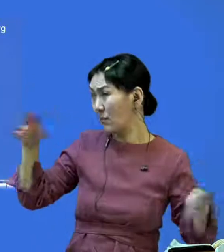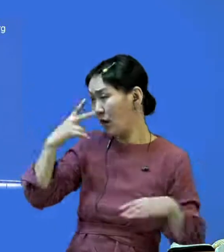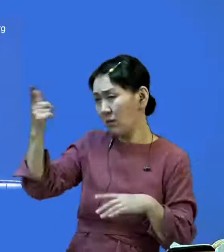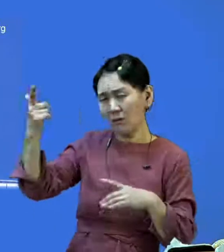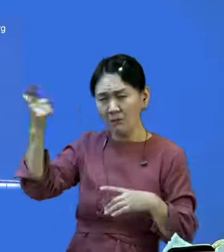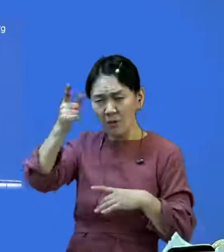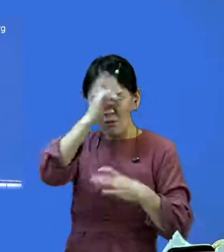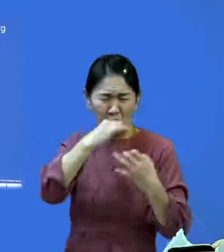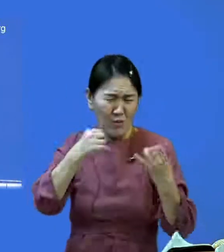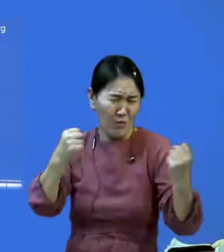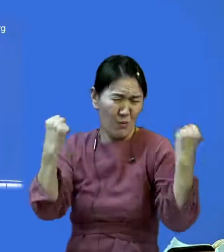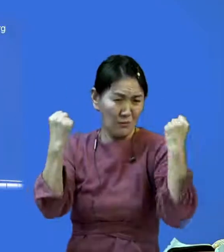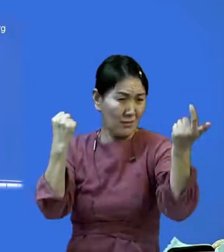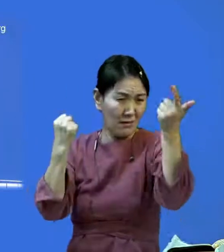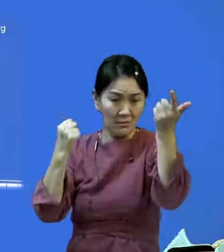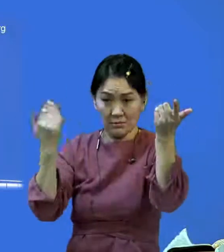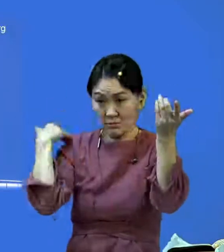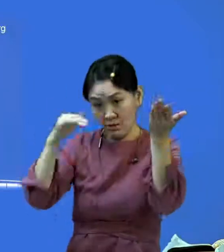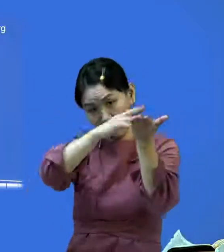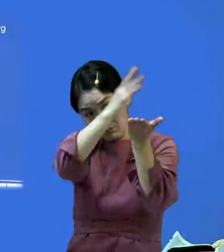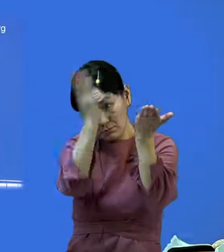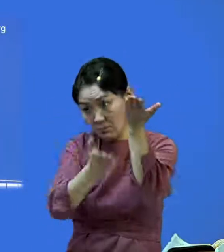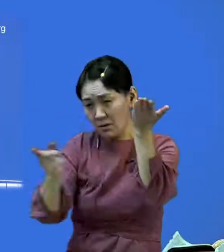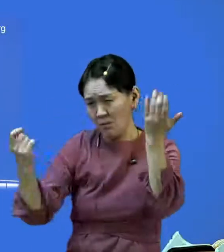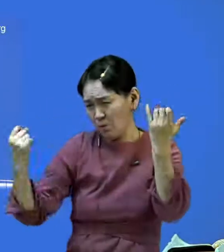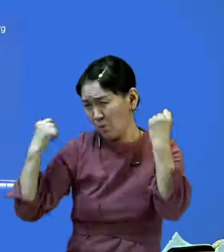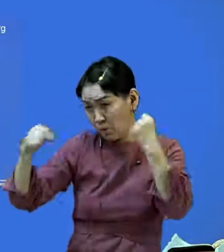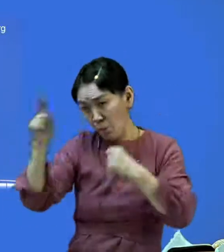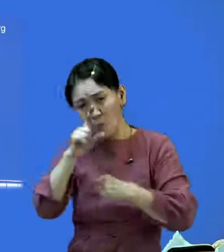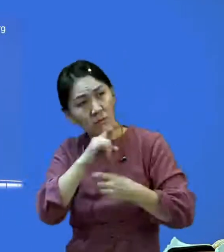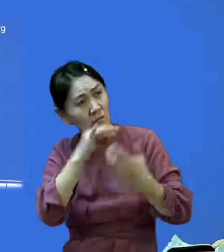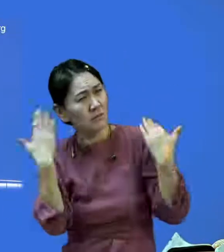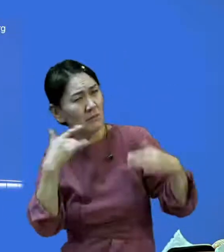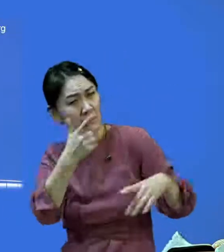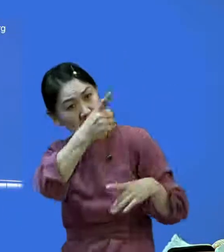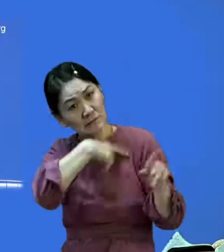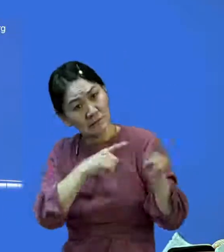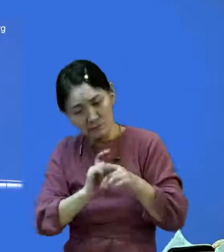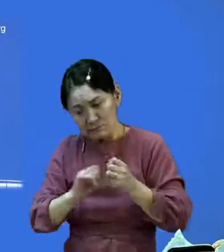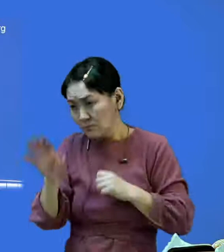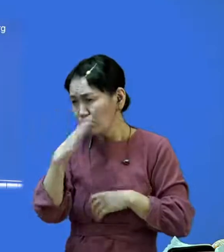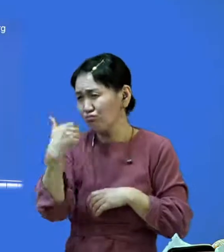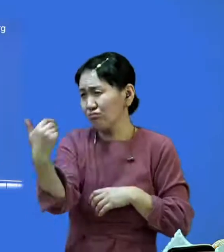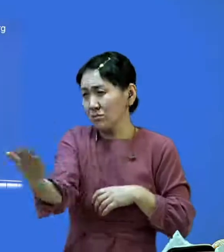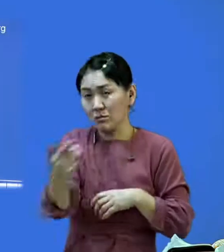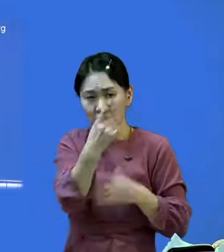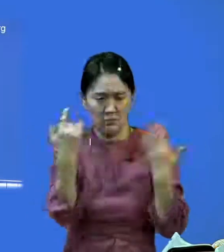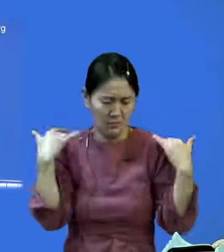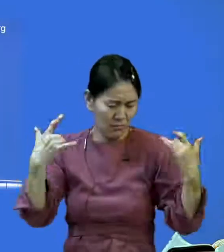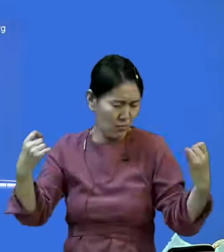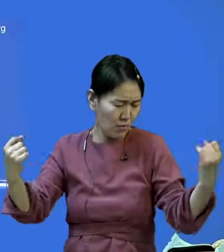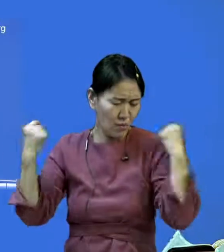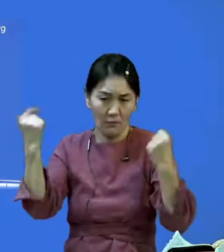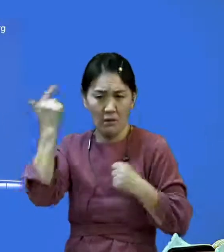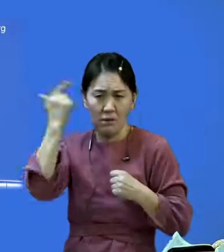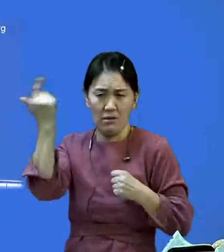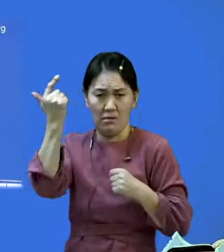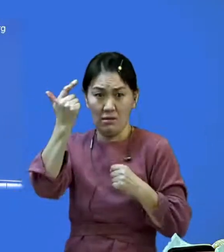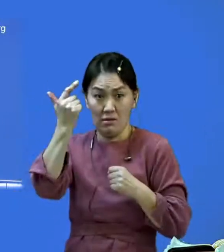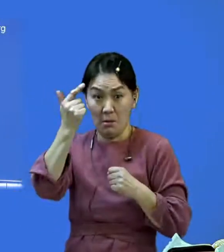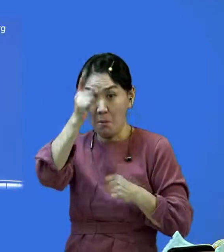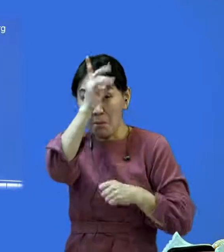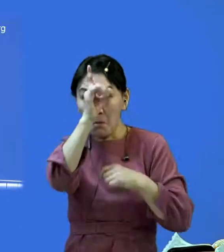хүч чадалтай оршихуу нар баггүй Тэнгэр элч нар. Гэтэл Тэнгэр элч нараас арай доох нь